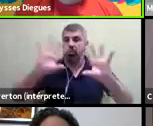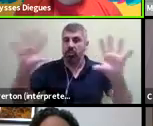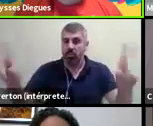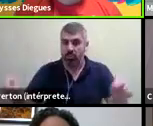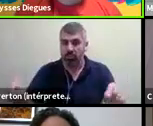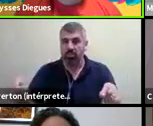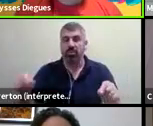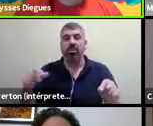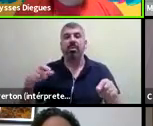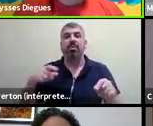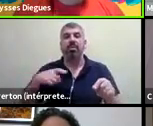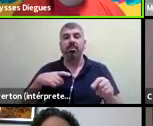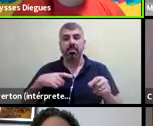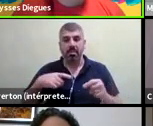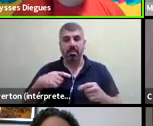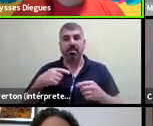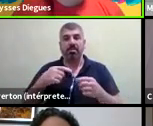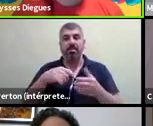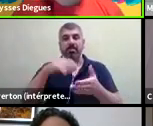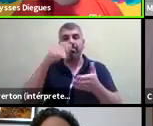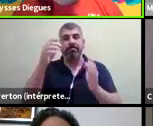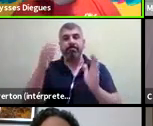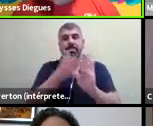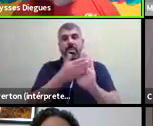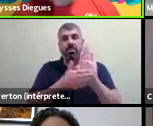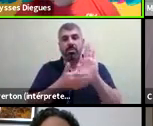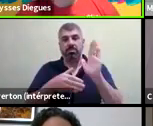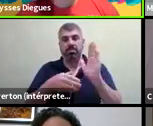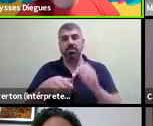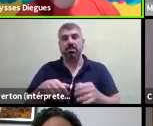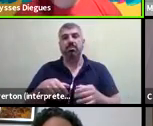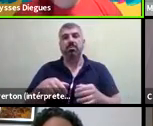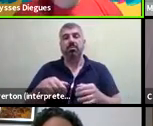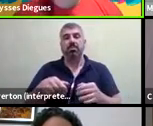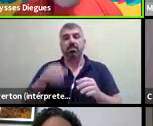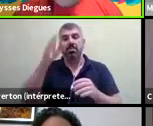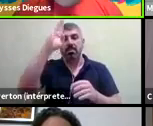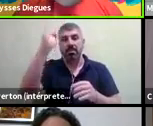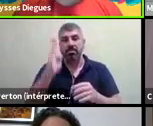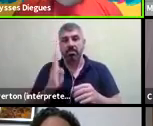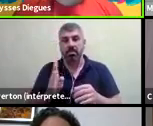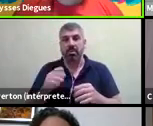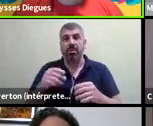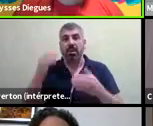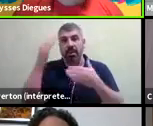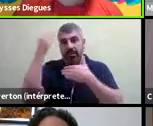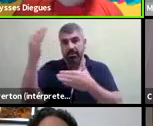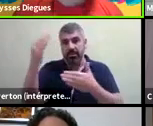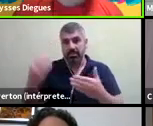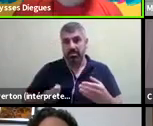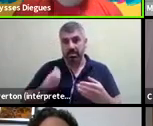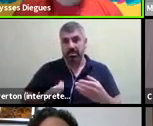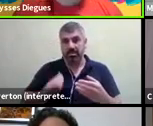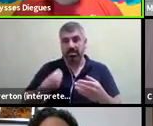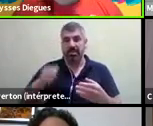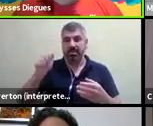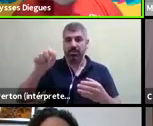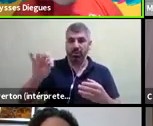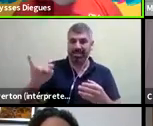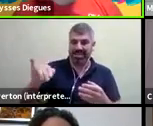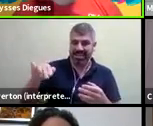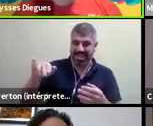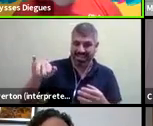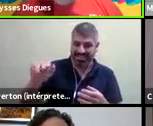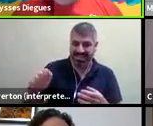de diretrizes nacionais. Em nome da Brincada da Educação, agradecemos a presença dos participantes Antonieta Megali,